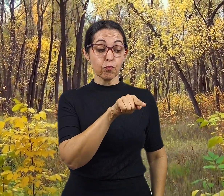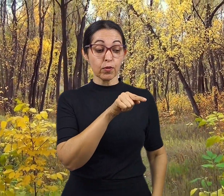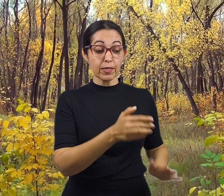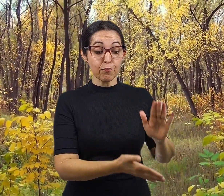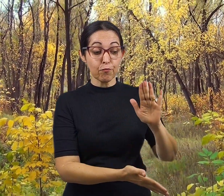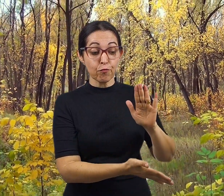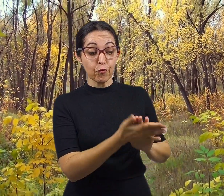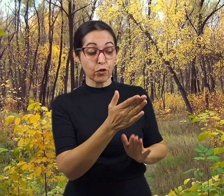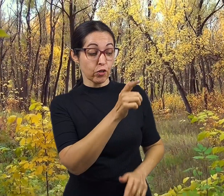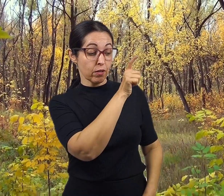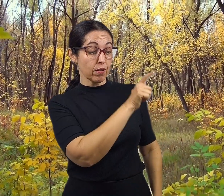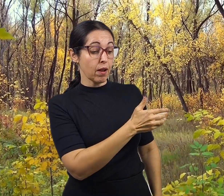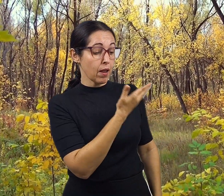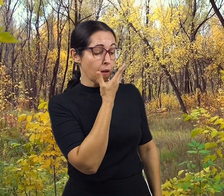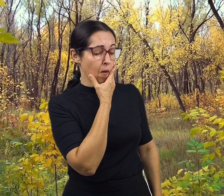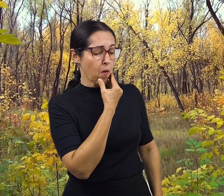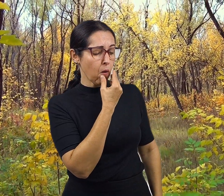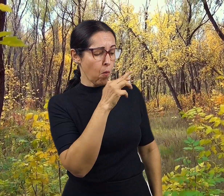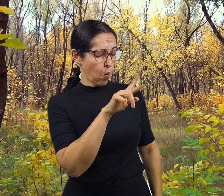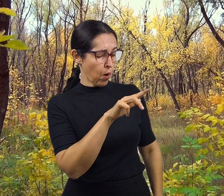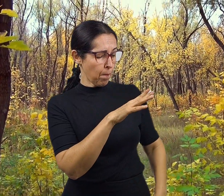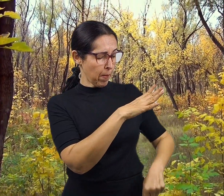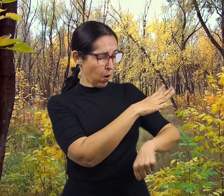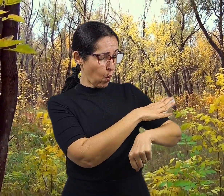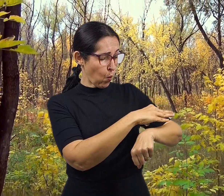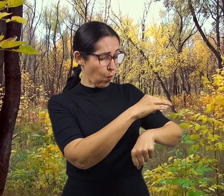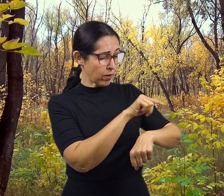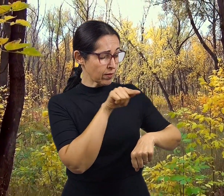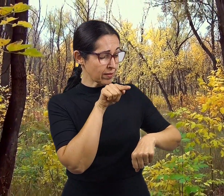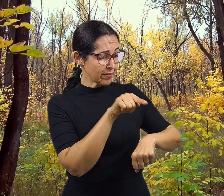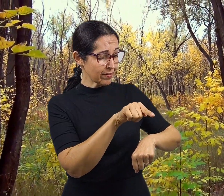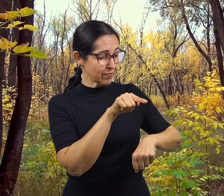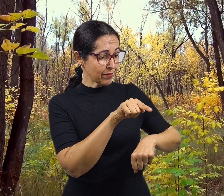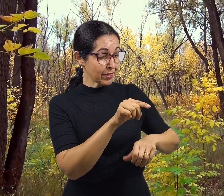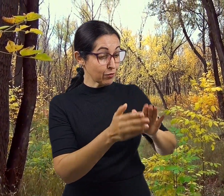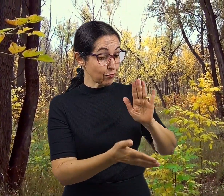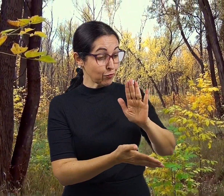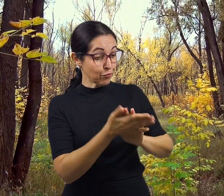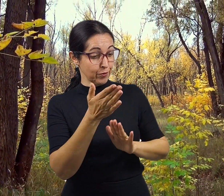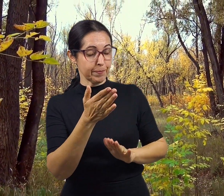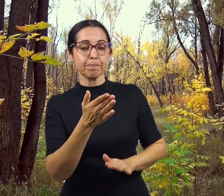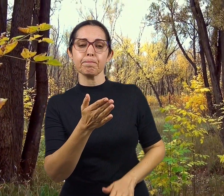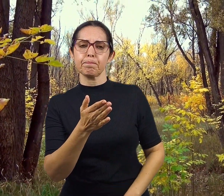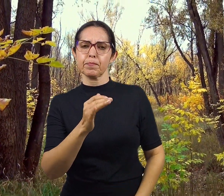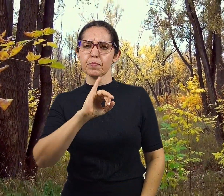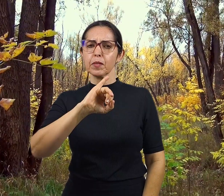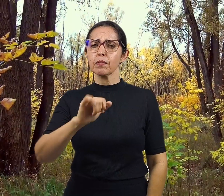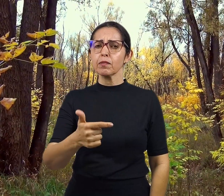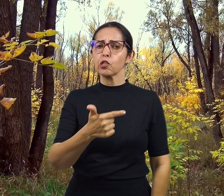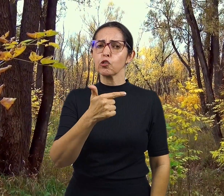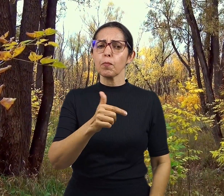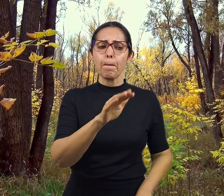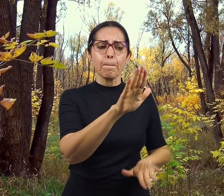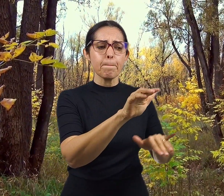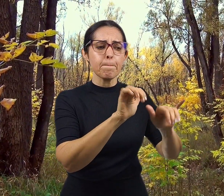face de Esaú, teu irmão. Então disse Jacó à sua família e a todos os que com ele